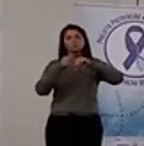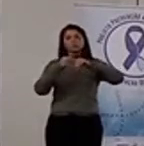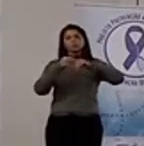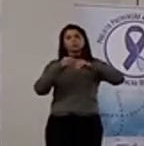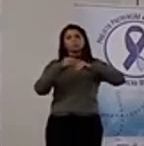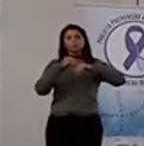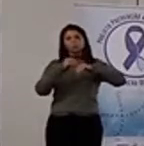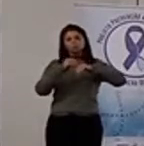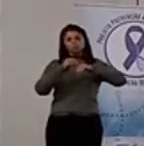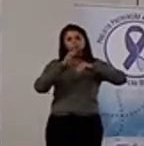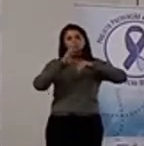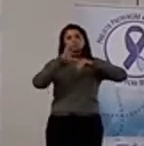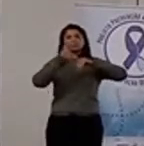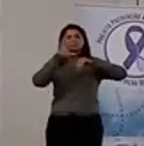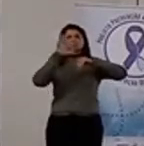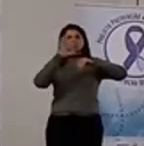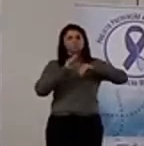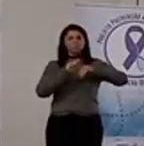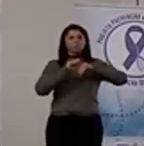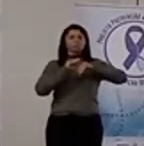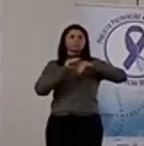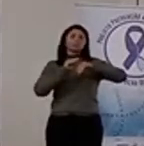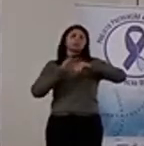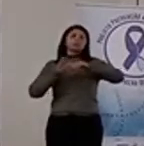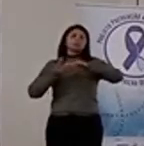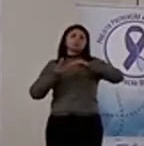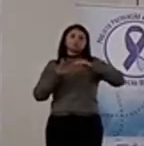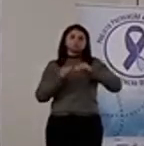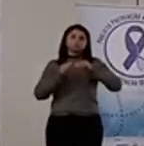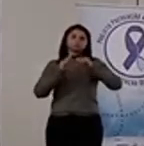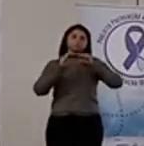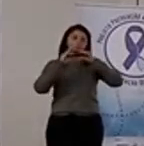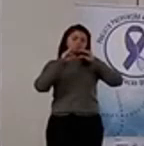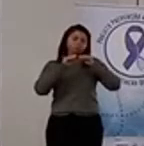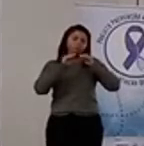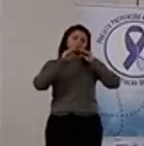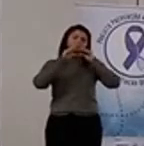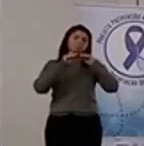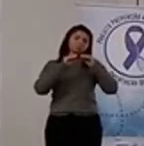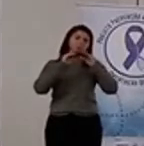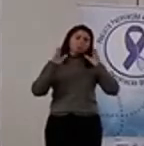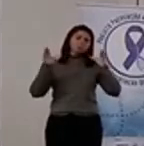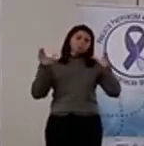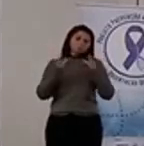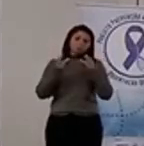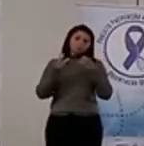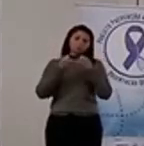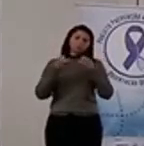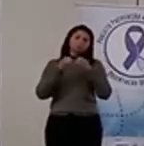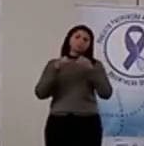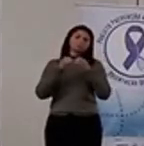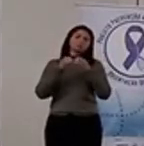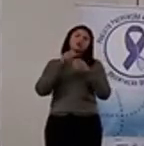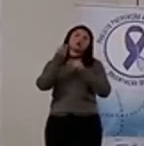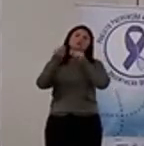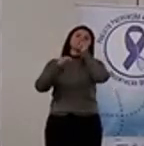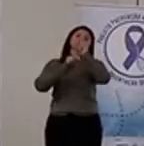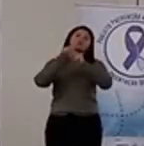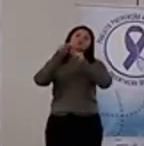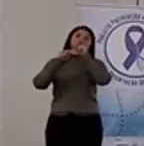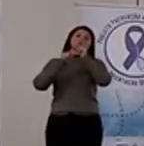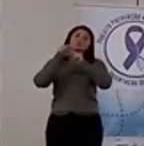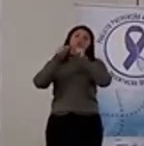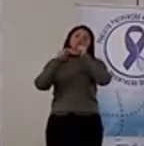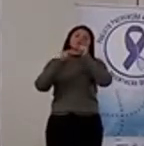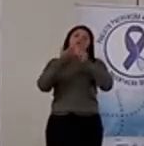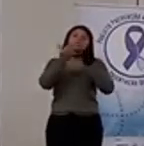na gravidez e podem começar a empurrar o bebê. E isso pode fazer com que o bebê nasça com o quê? Com várias contraturas no corpo,